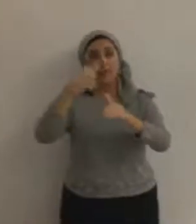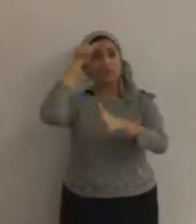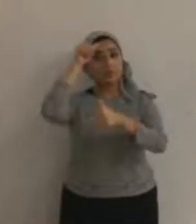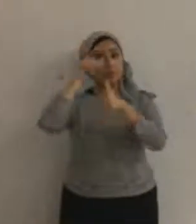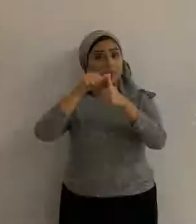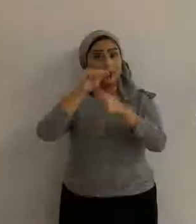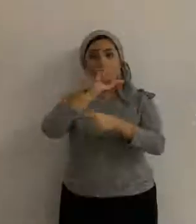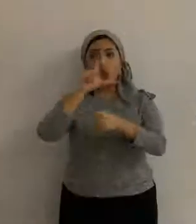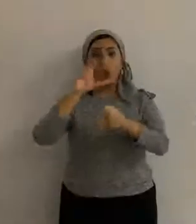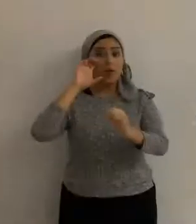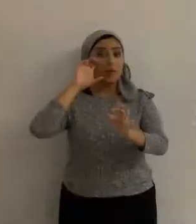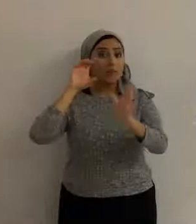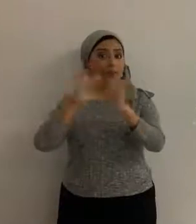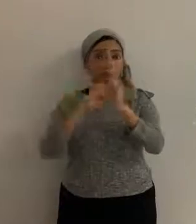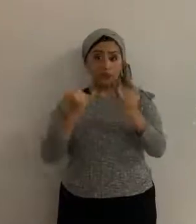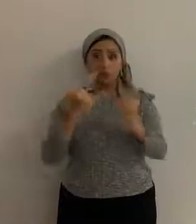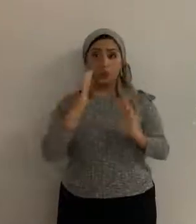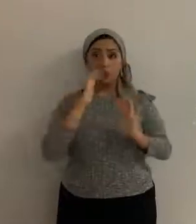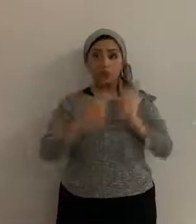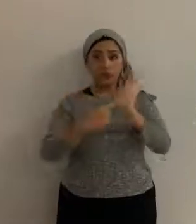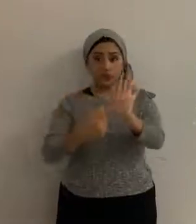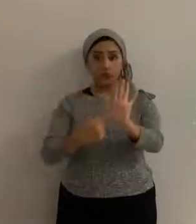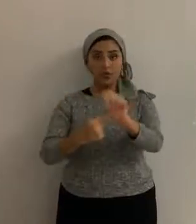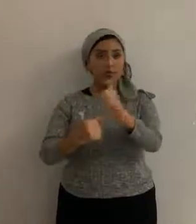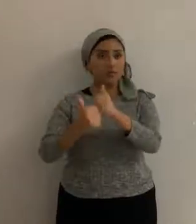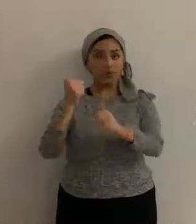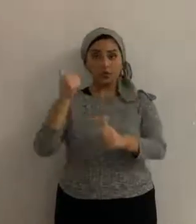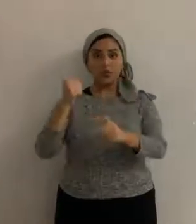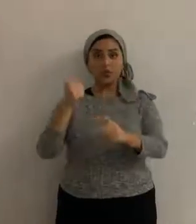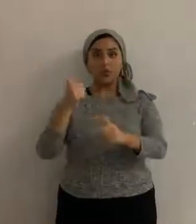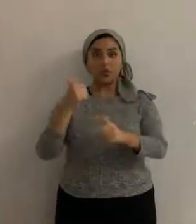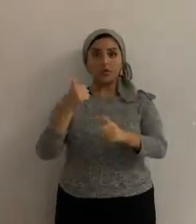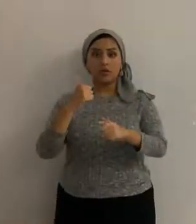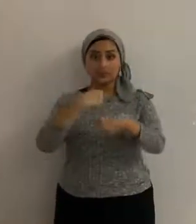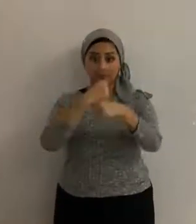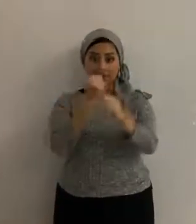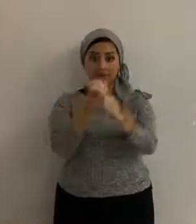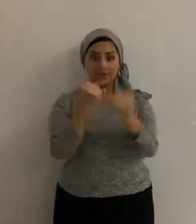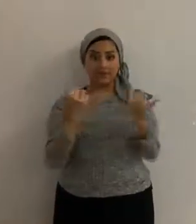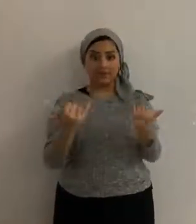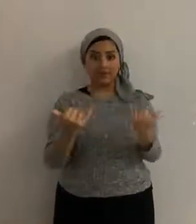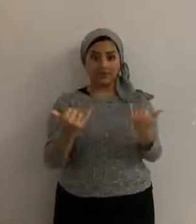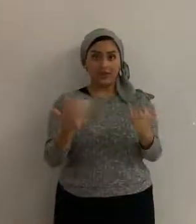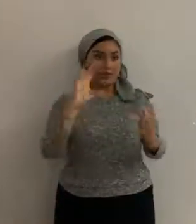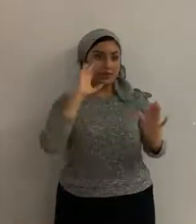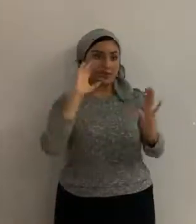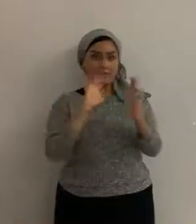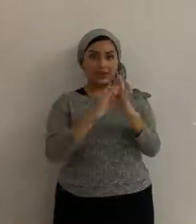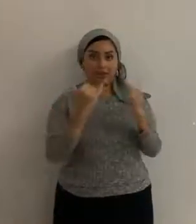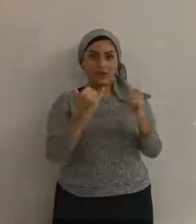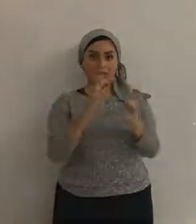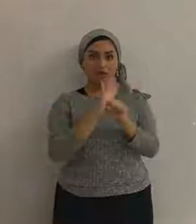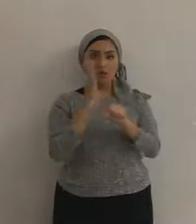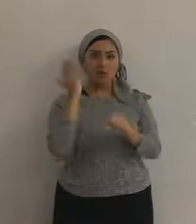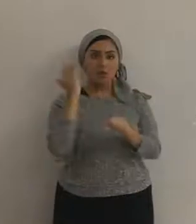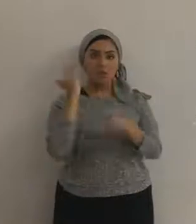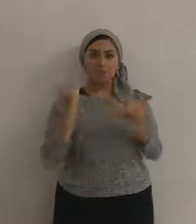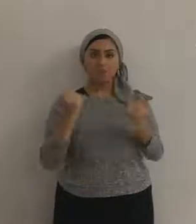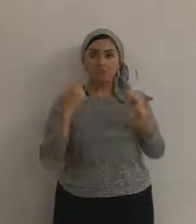las fotografías que vamos a mostrar, al menos la gran mayoría, las hicieron en el pleno confinamiento. ¿Por qué? ¿Por qué a propósito, no?